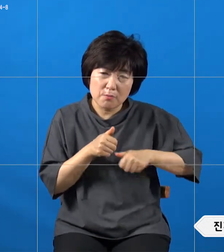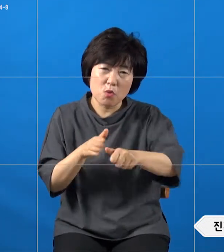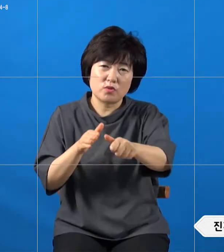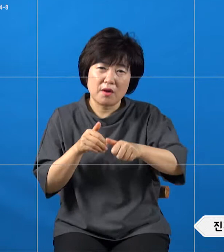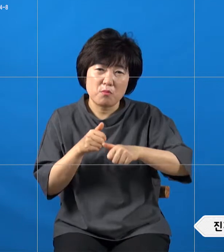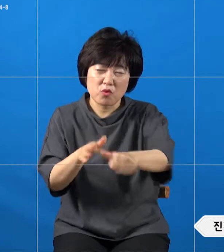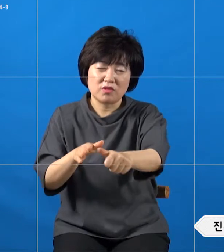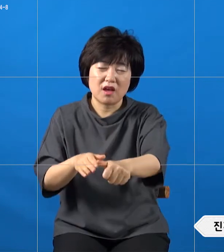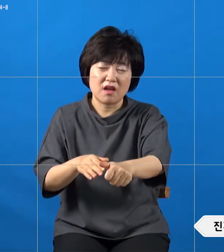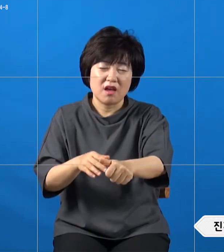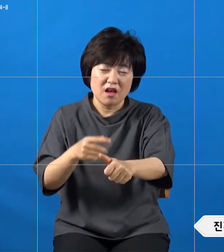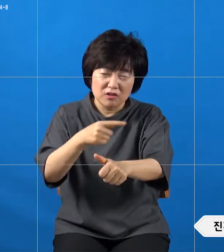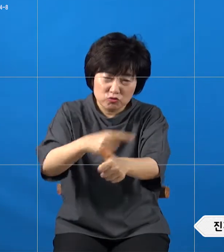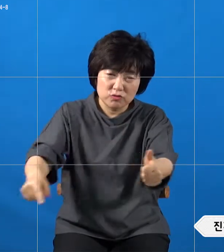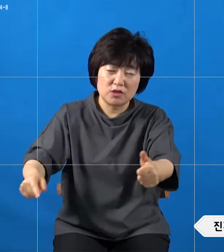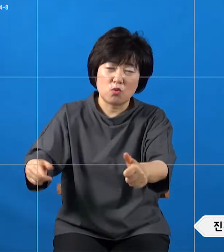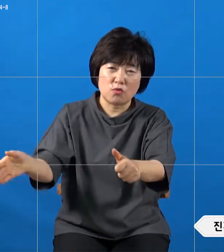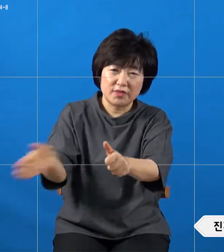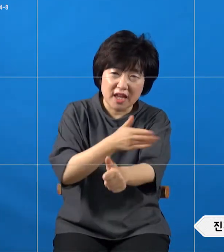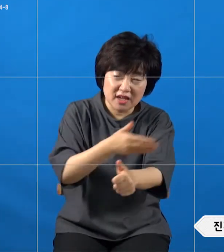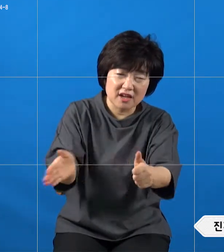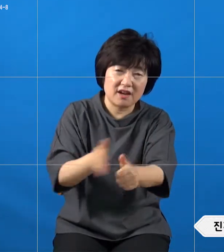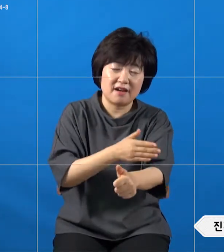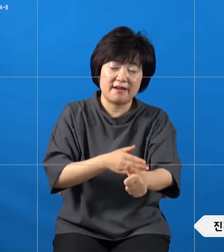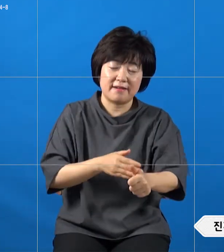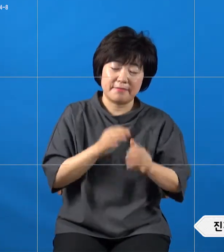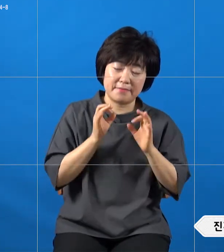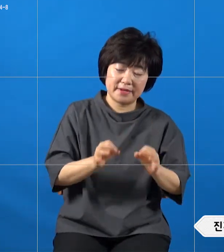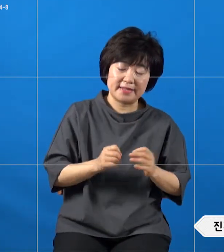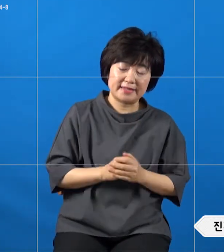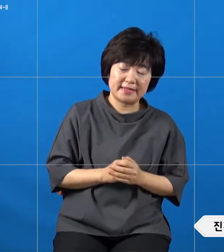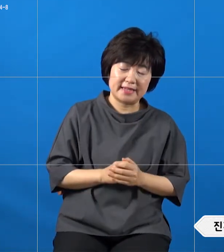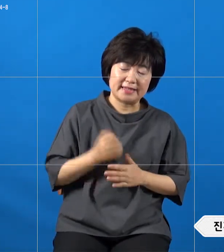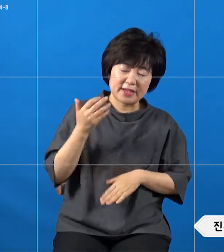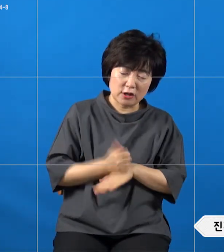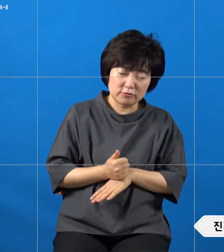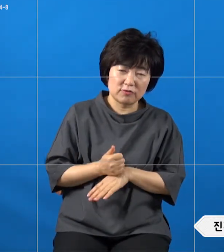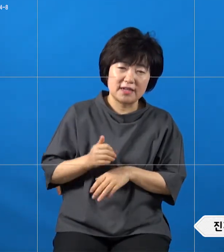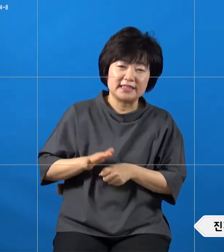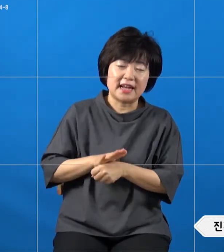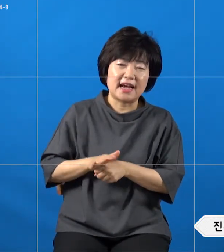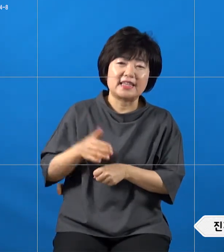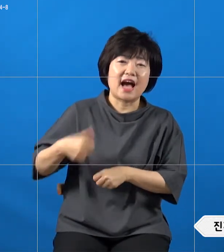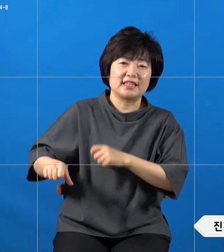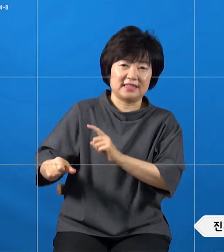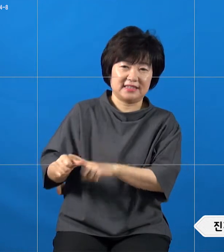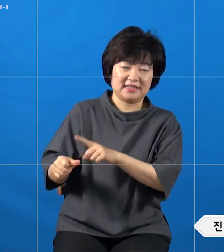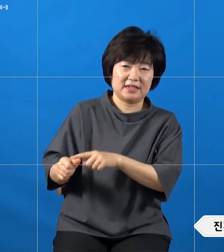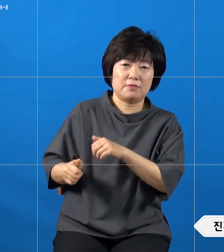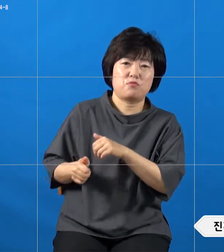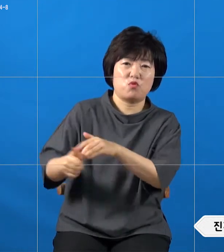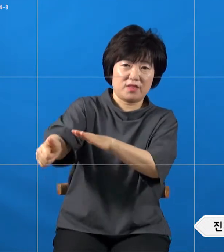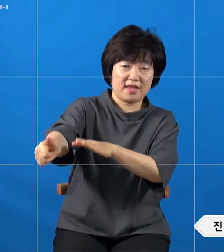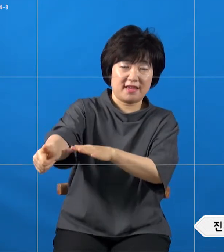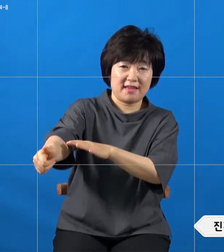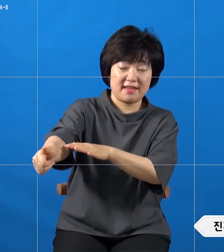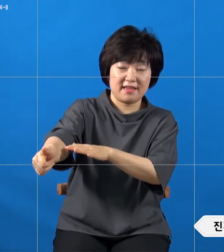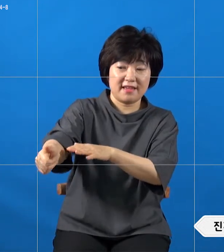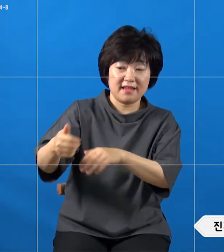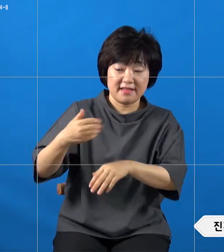그 농부들을 보면서 포도원 주인이 자기의 사랑하는 아들을 보냅니다. 내 아들을